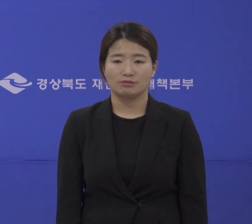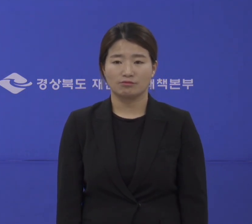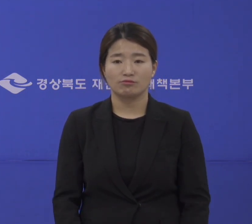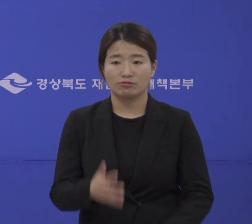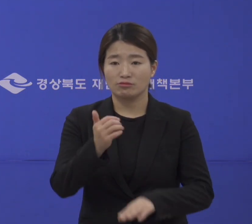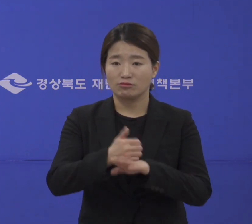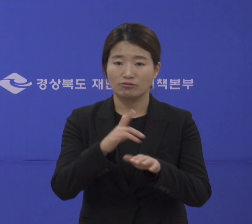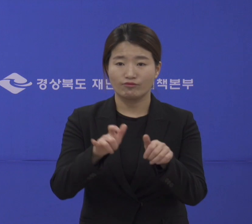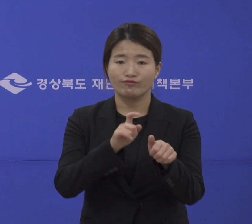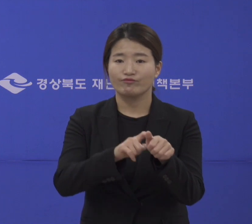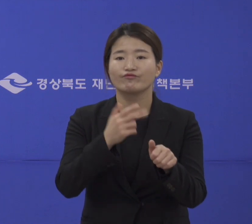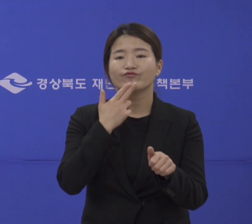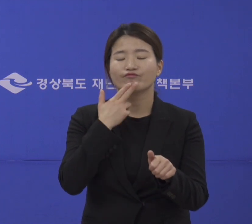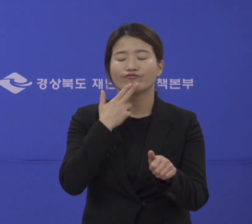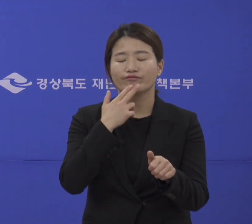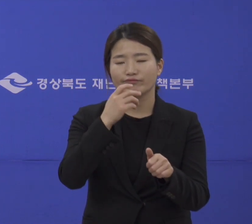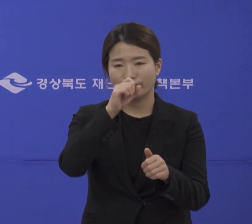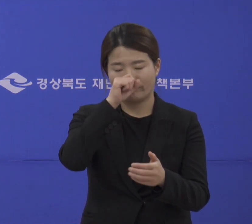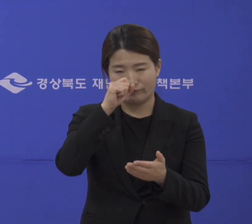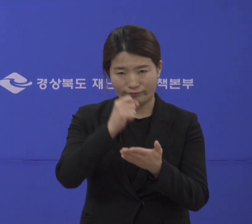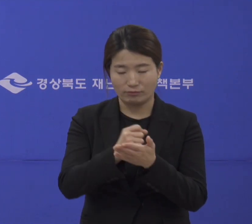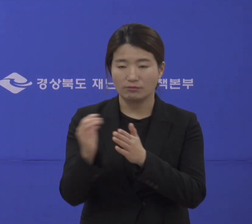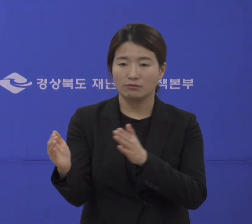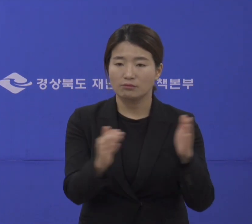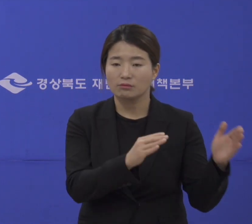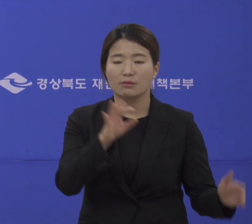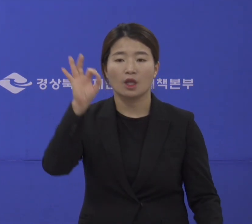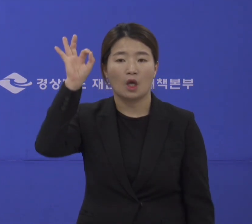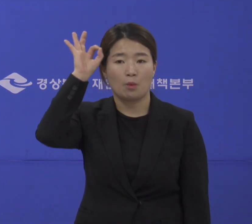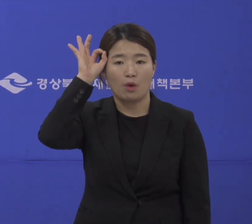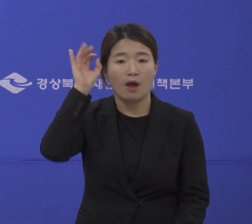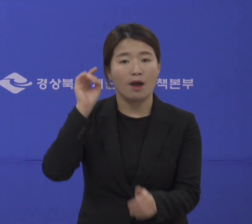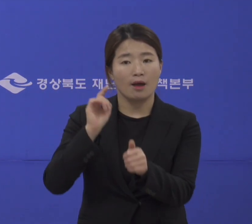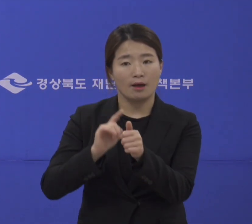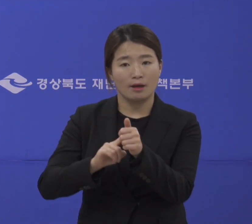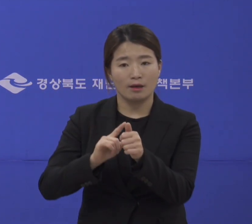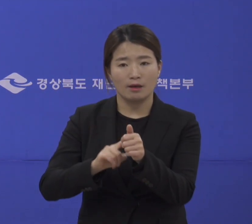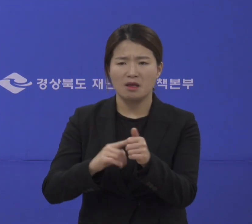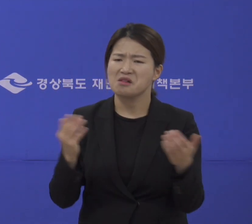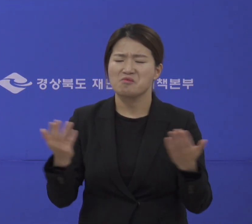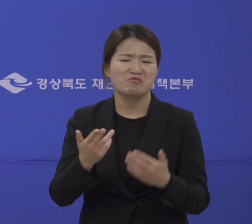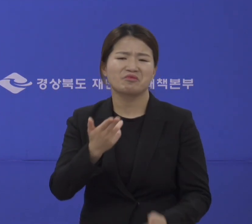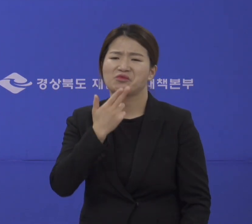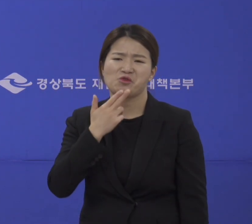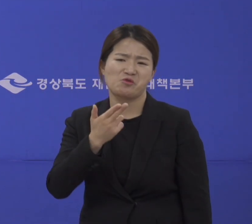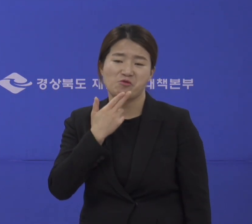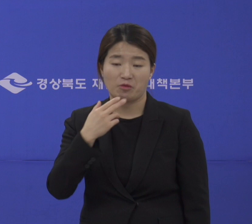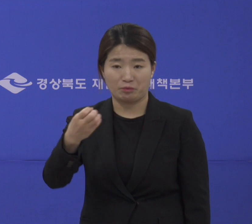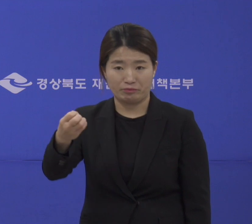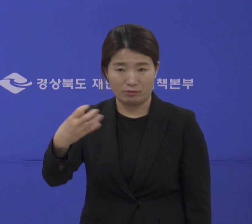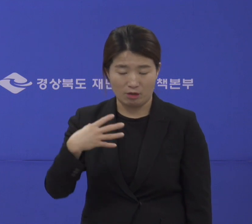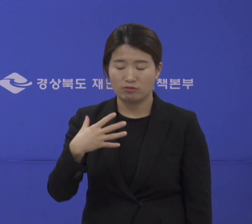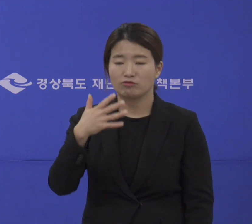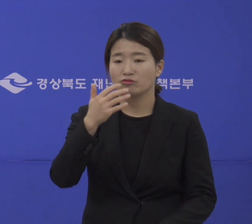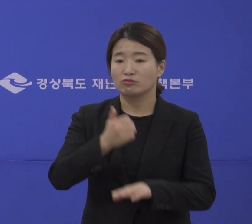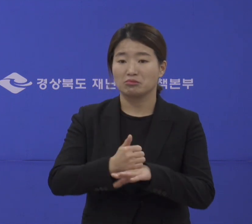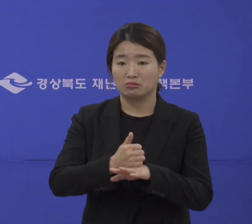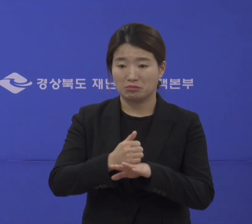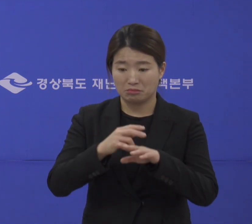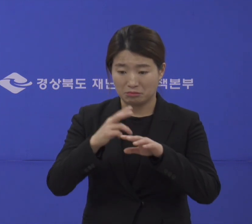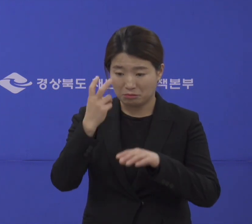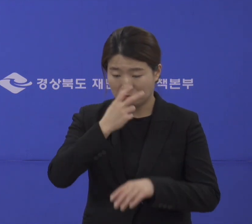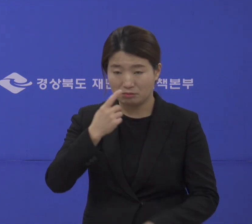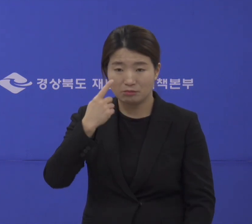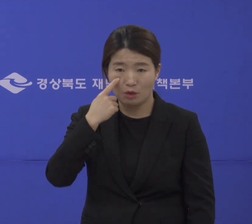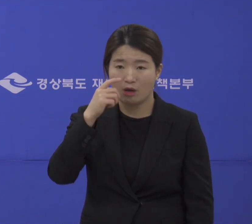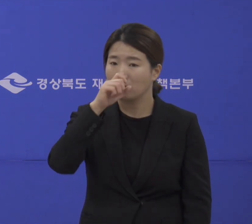음성으로 나왔고요. 또 포항에 이분은 완전히 무직이다 이렇게 이야기하는데 음성입니다.